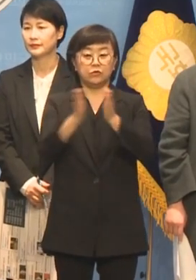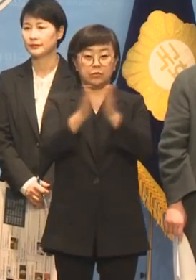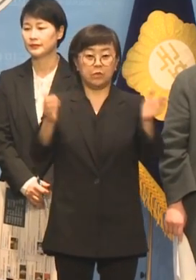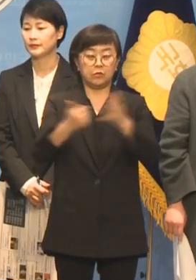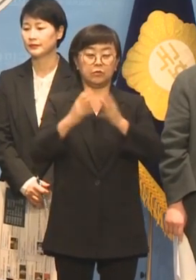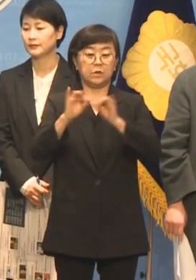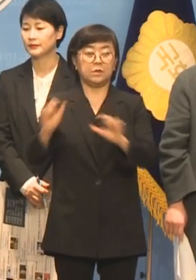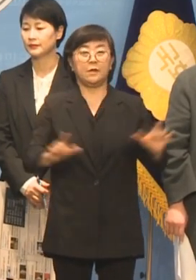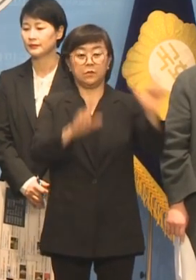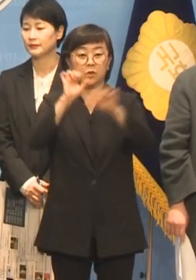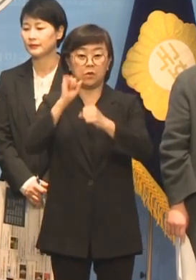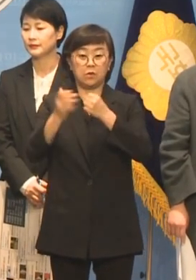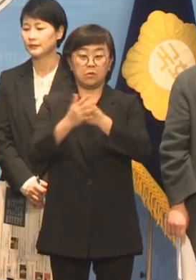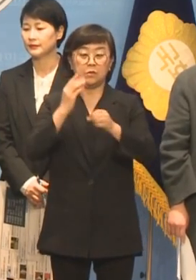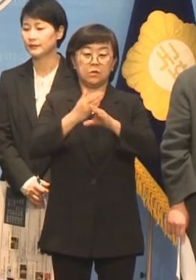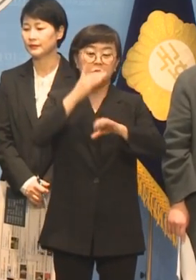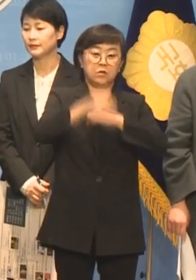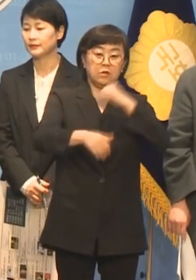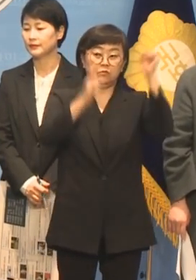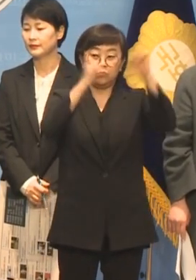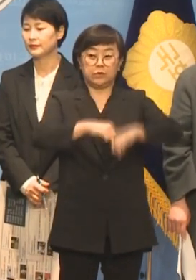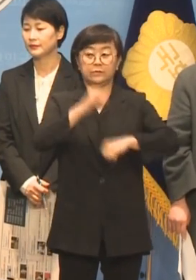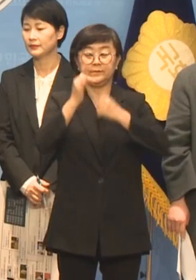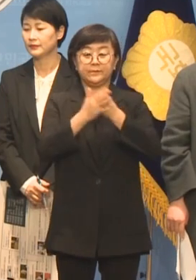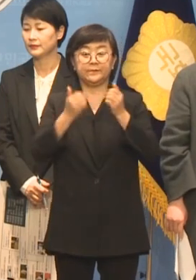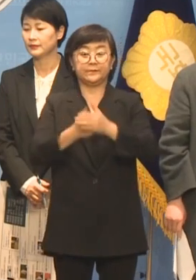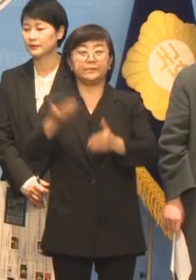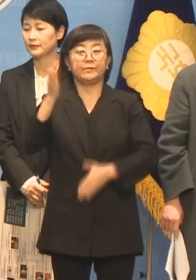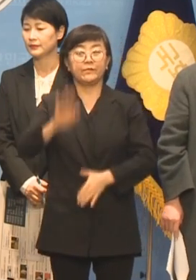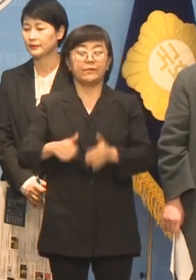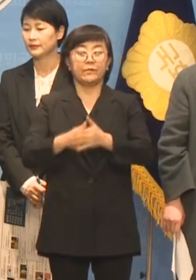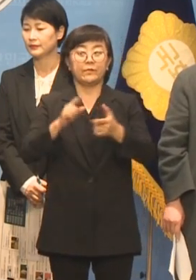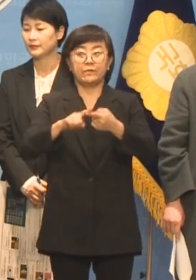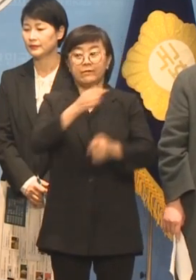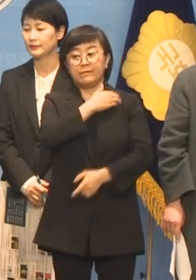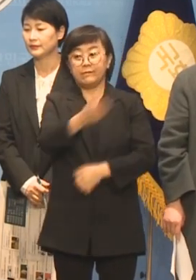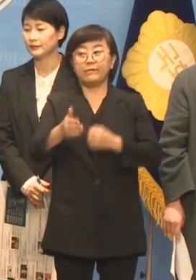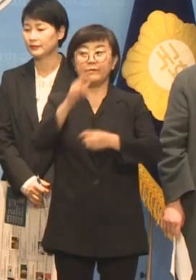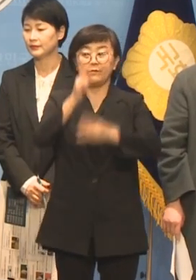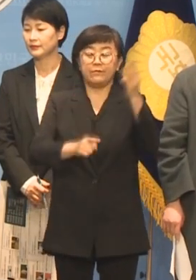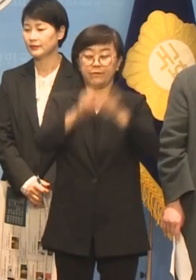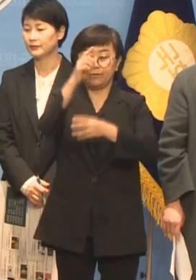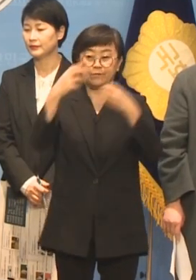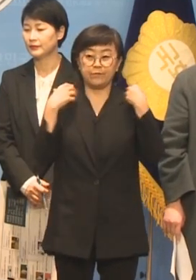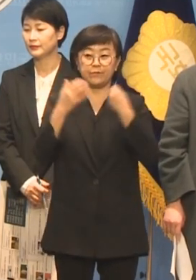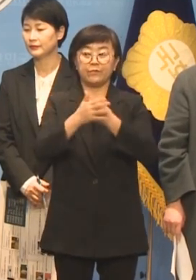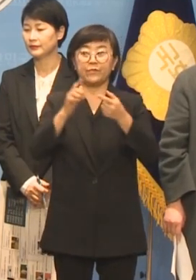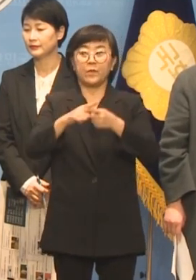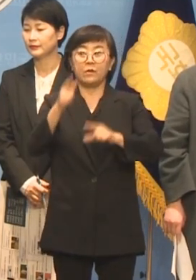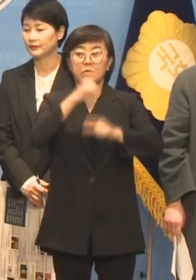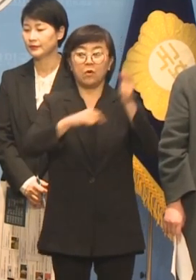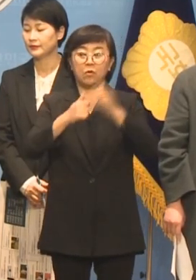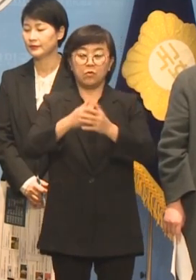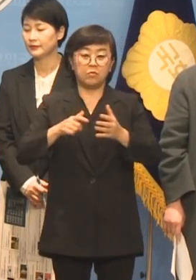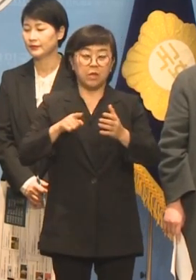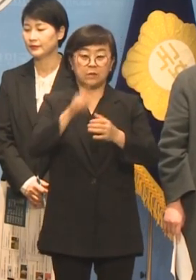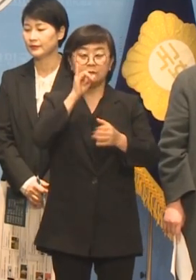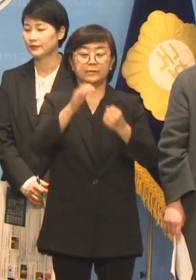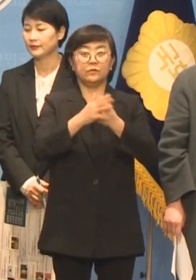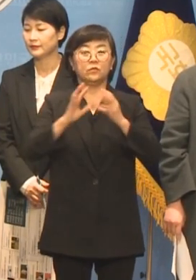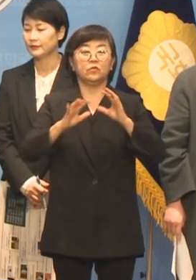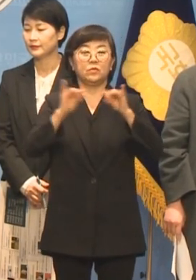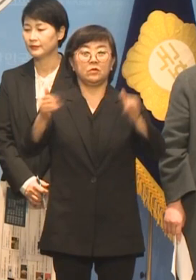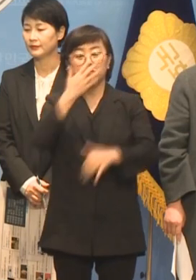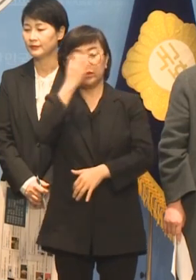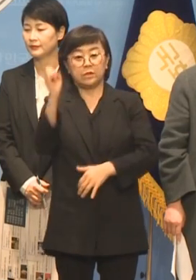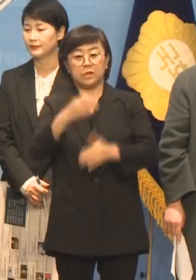민생은 어려워지고 민주주의는 무너지고 있습니다. 그런데도 아랑곳하지 않고 윤석열 정권이 더욱 폭주하고 있습니다. 국민을